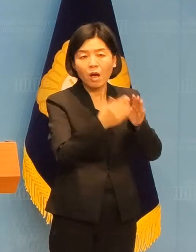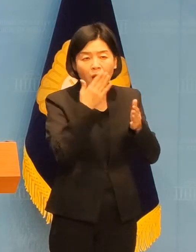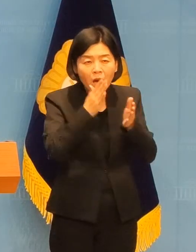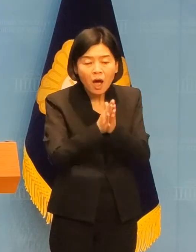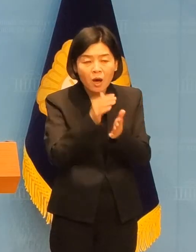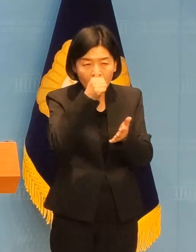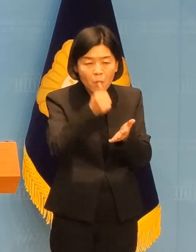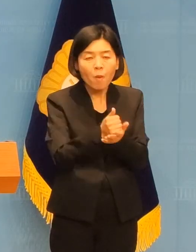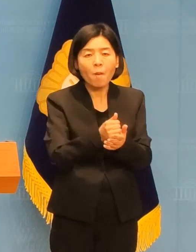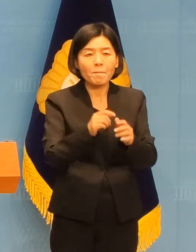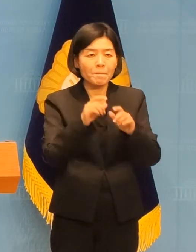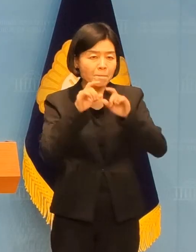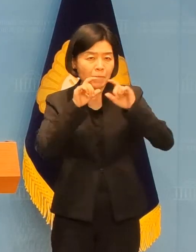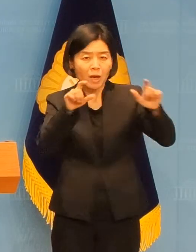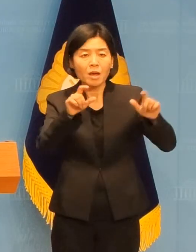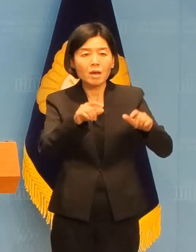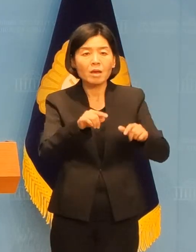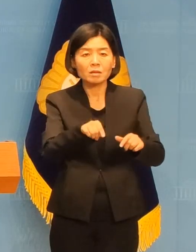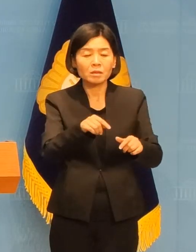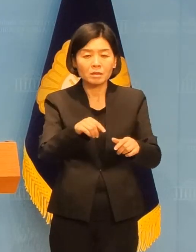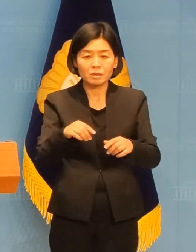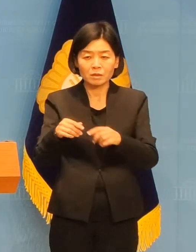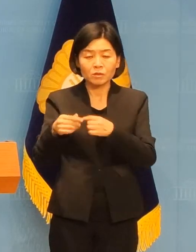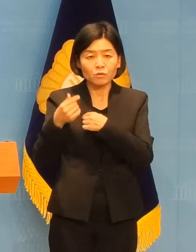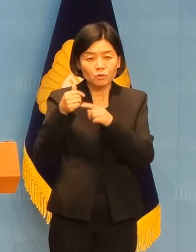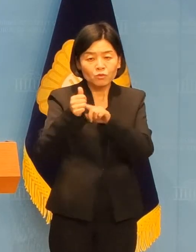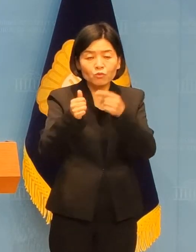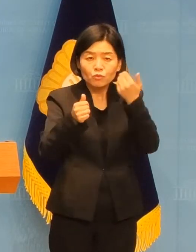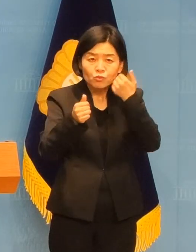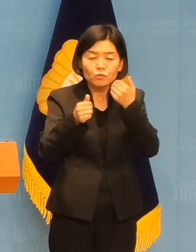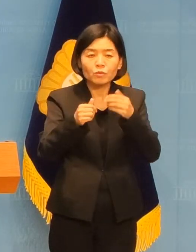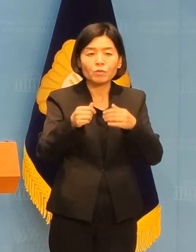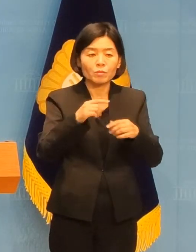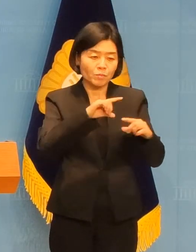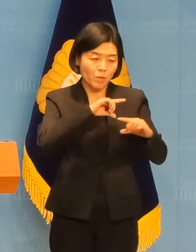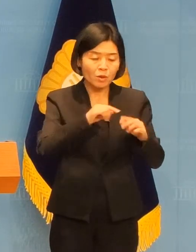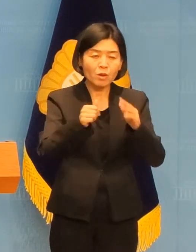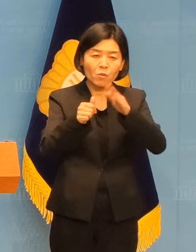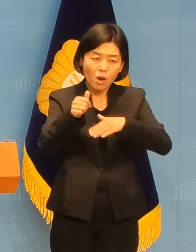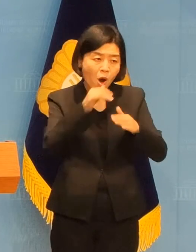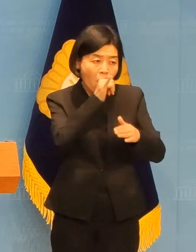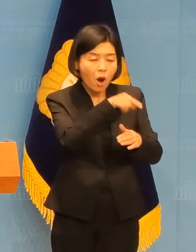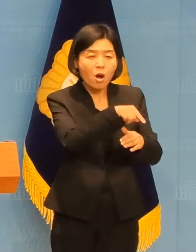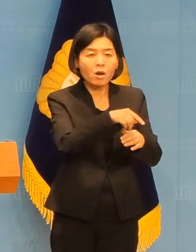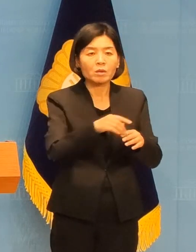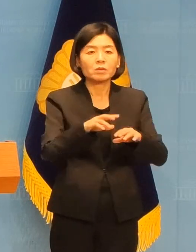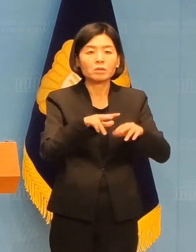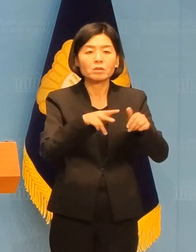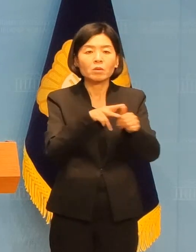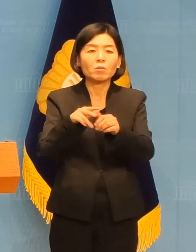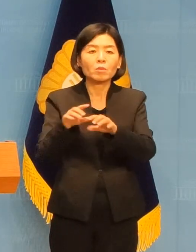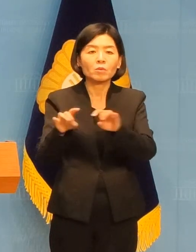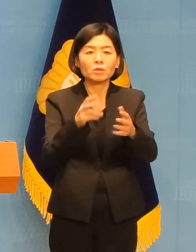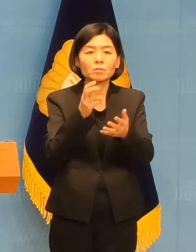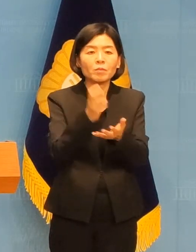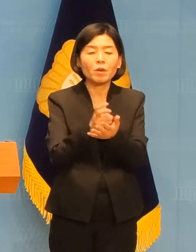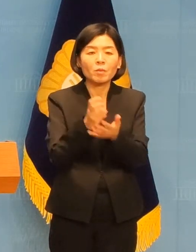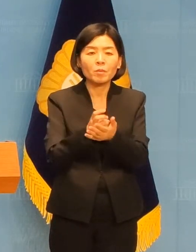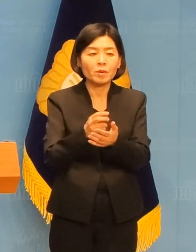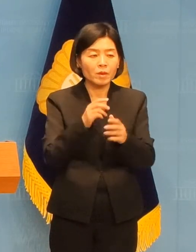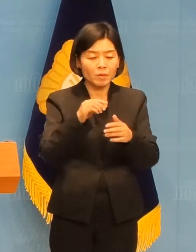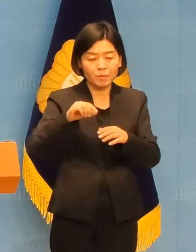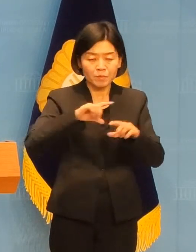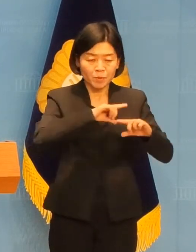단정하는 표현을 사용하여 해당 인물을 명예훼손하였습니다. 이에 민주당은 정보통신망법상 명예훼손 혐의로 고발